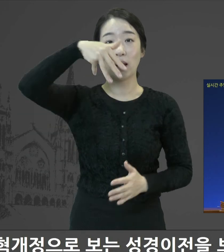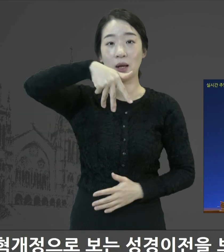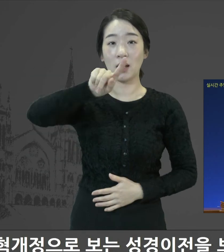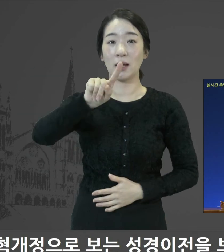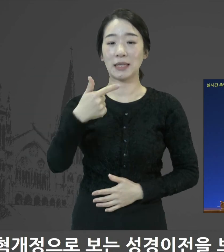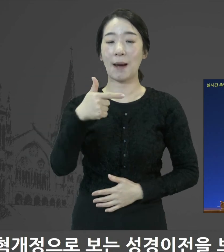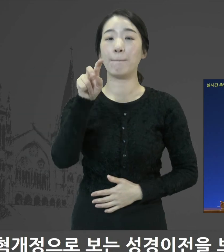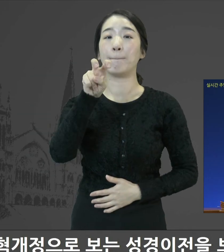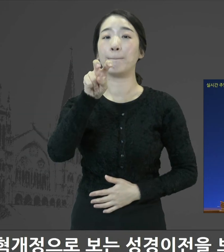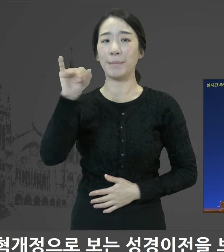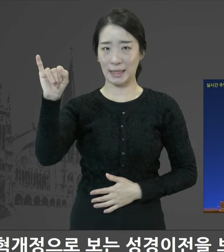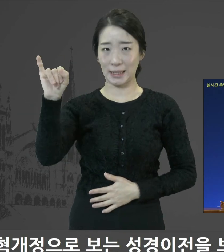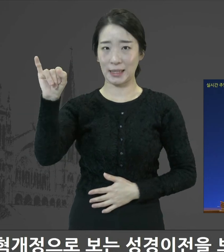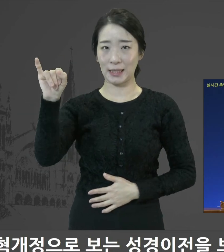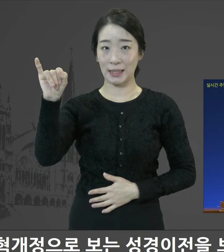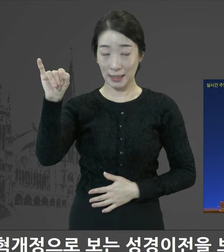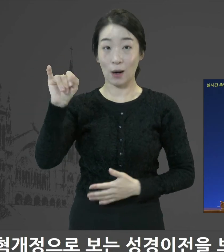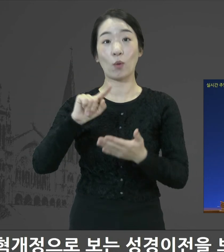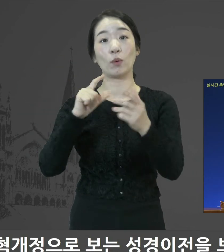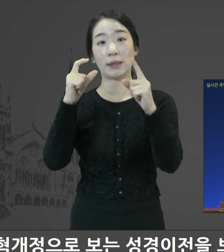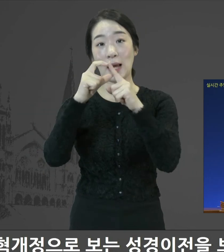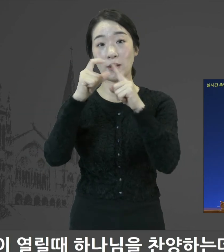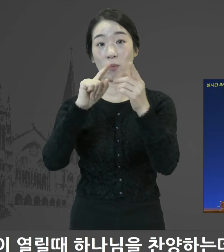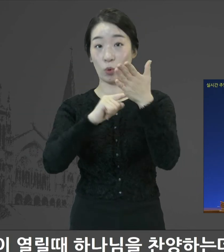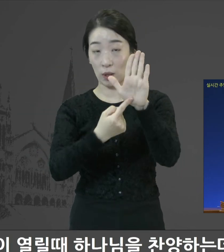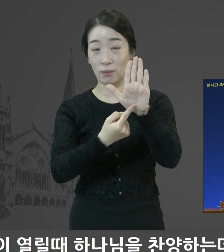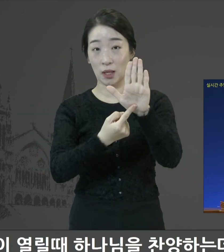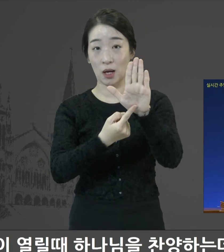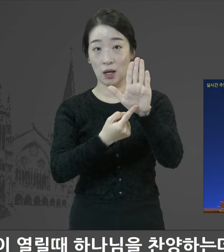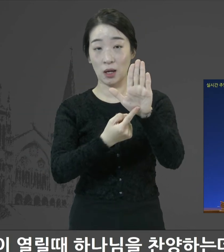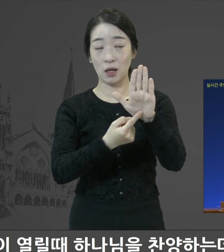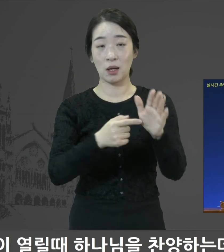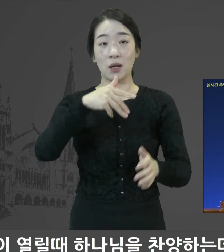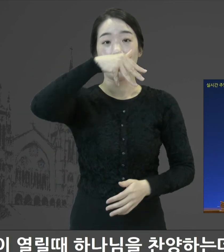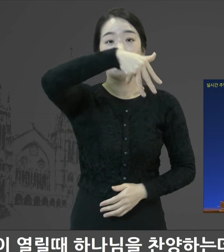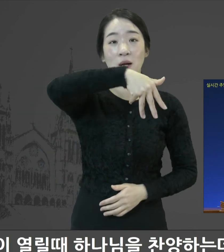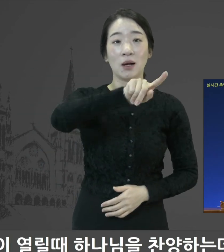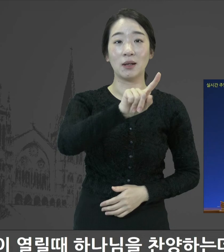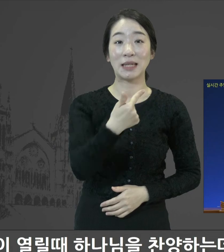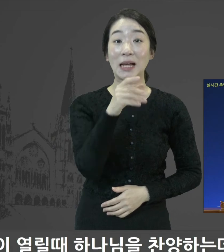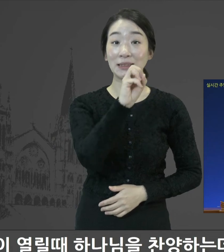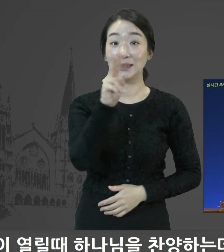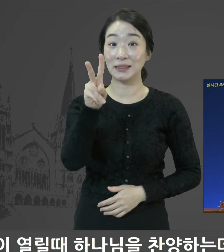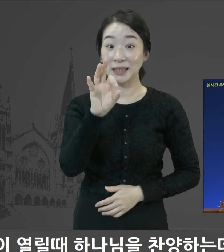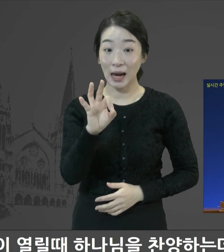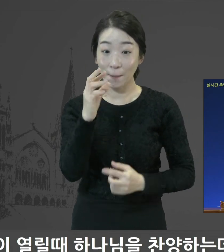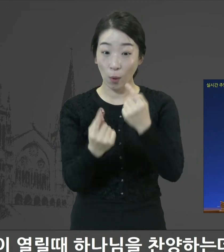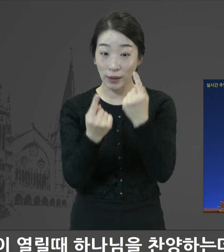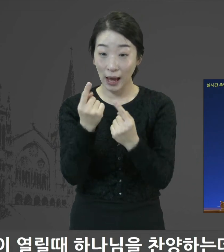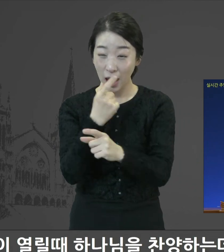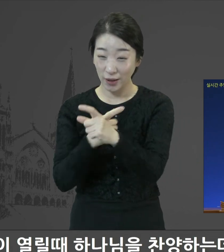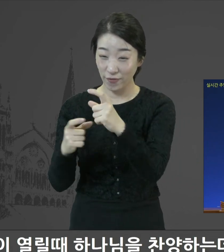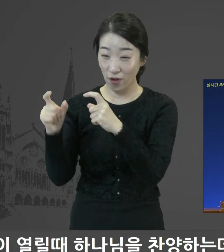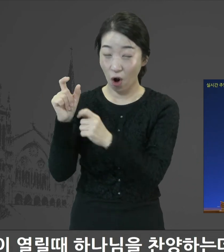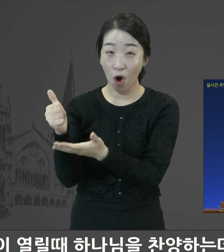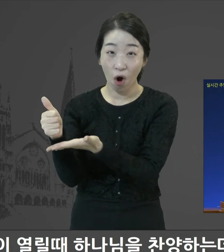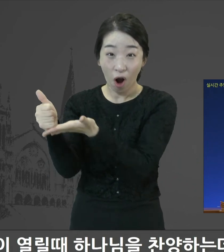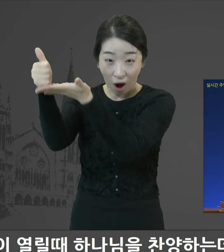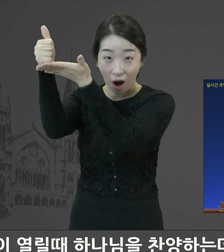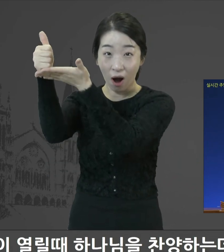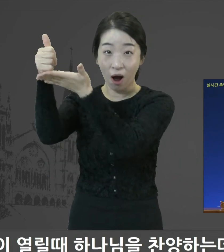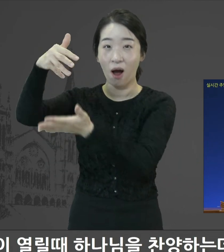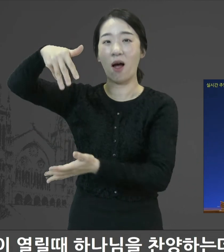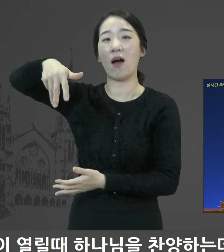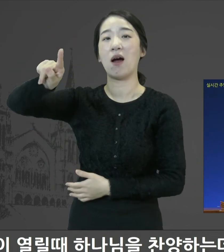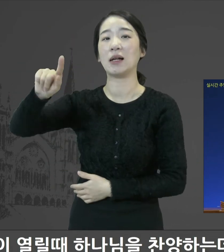말을 쓰고 있습니다. 찬미, 이건 다른 단어입니다. 찬양보다 조금 더 하나님을 이렇게 높이는 게 분명한 상태를